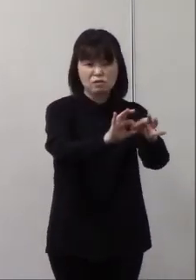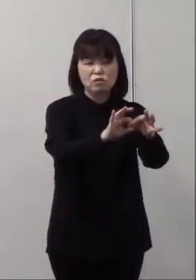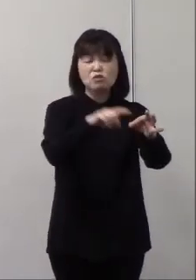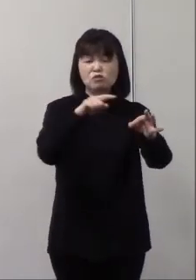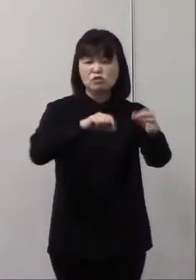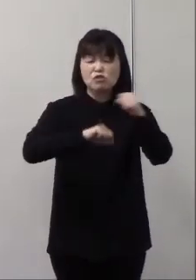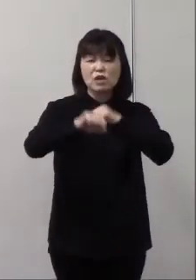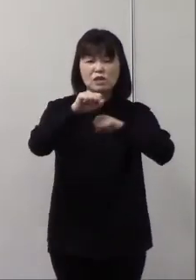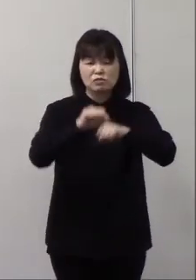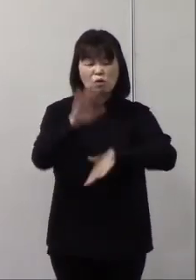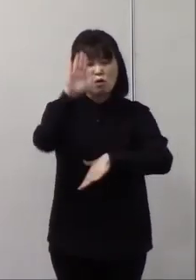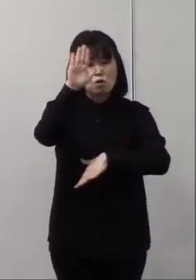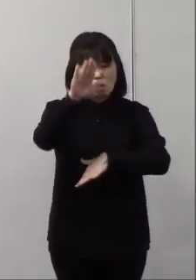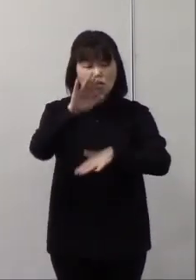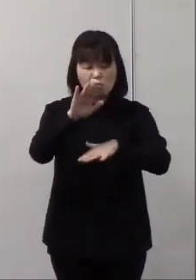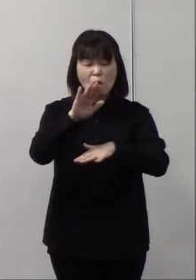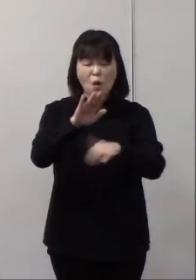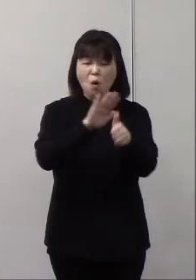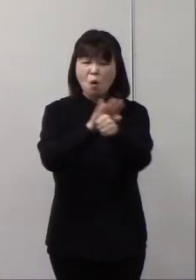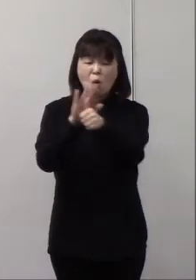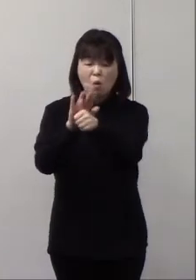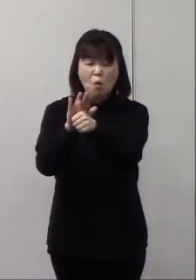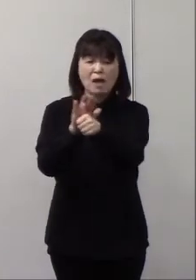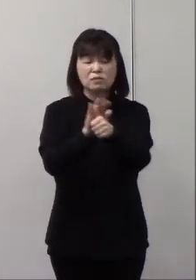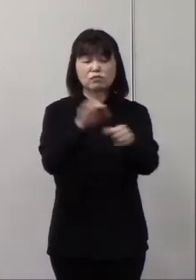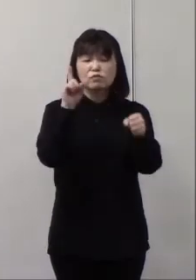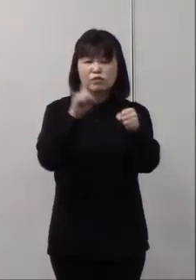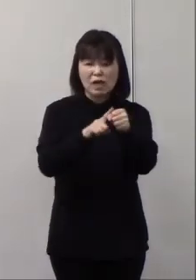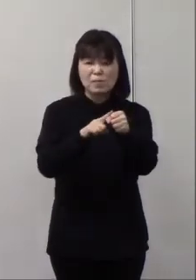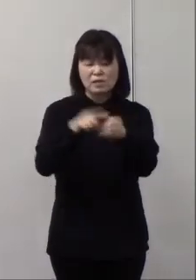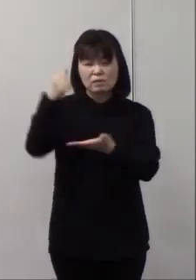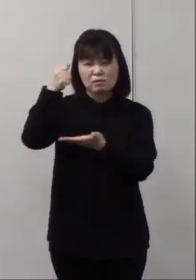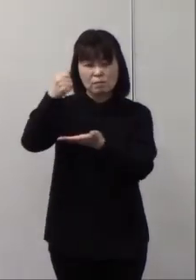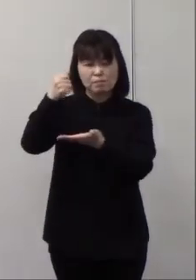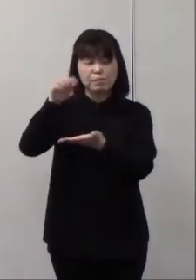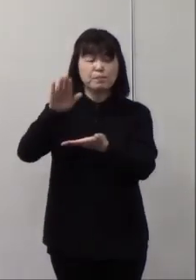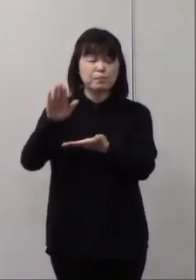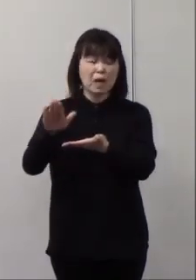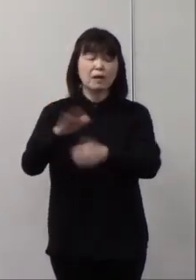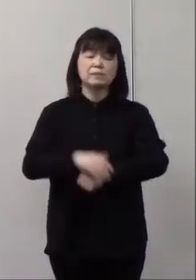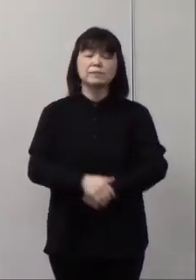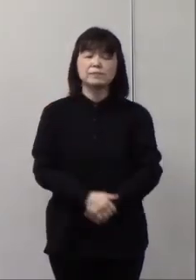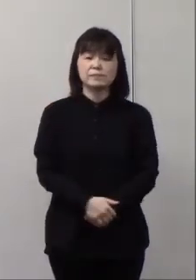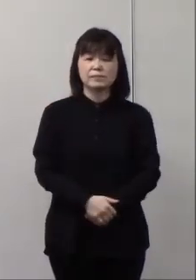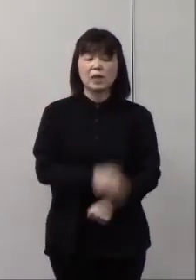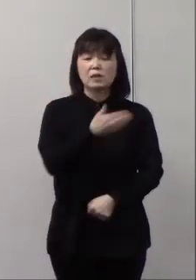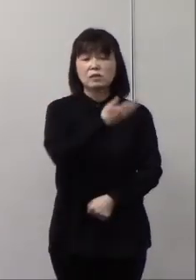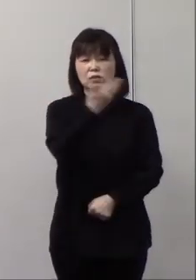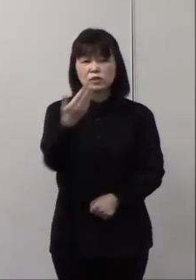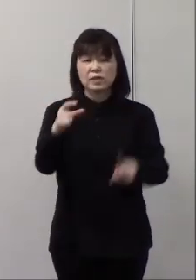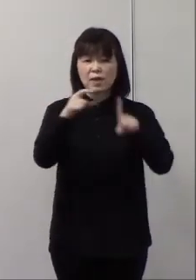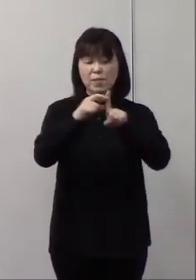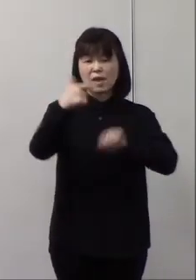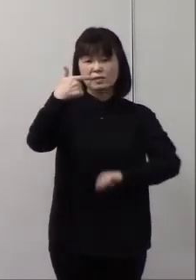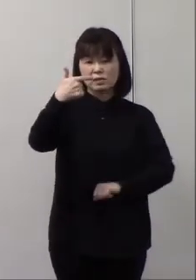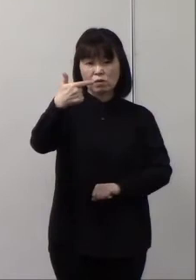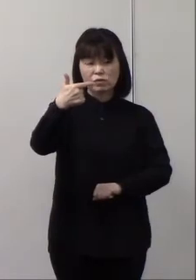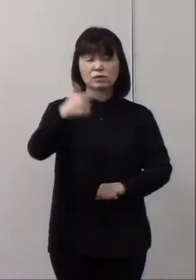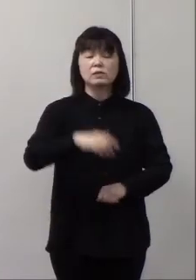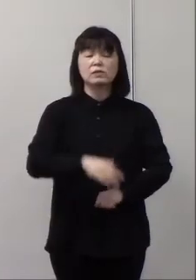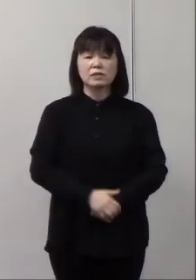開催される皆さんを応援しようという内容でございます。続いて6ページに移っていただいて、まあ、その